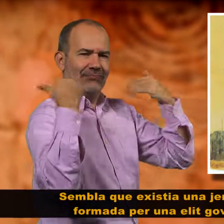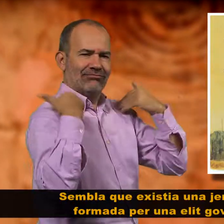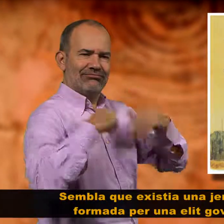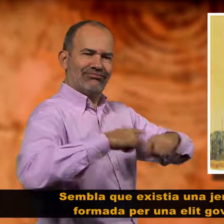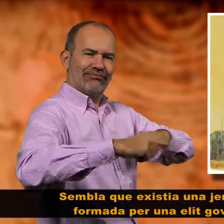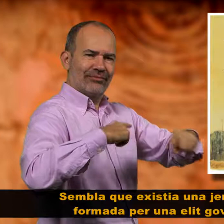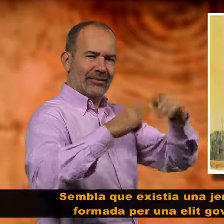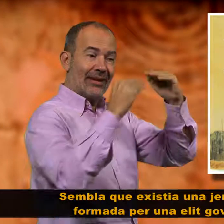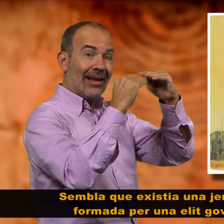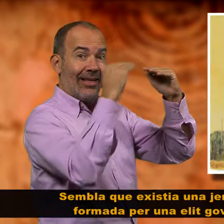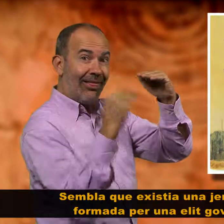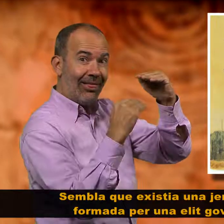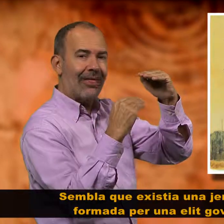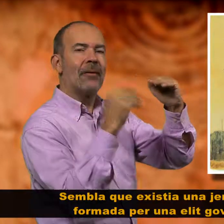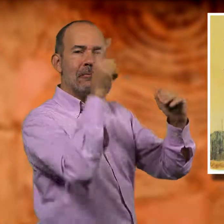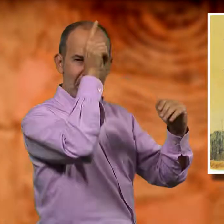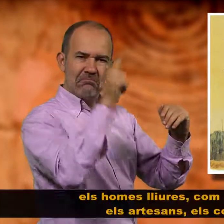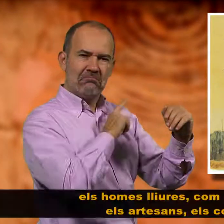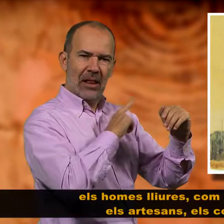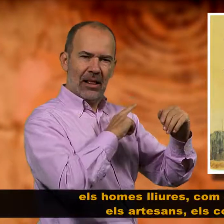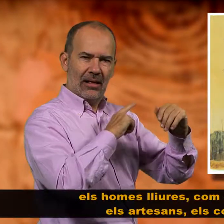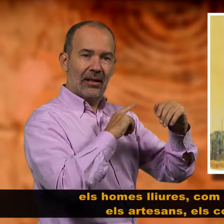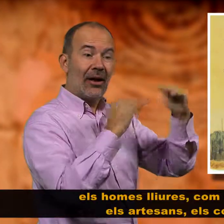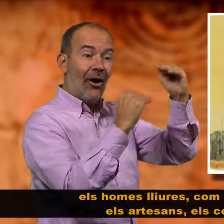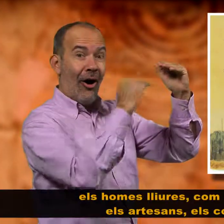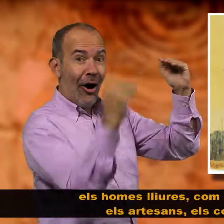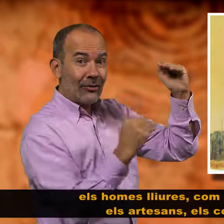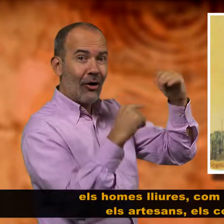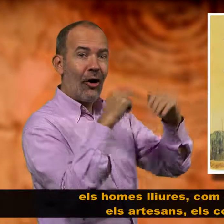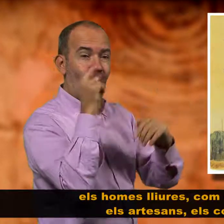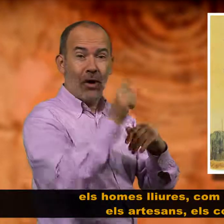agricultors, els artesans, els comerciants i, en el lloc més baix, els esclaus.